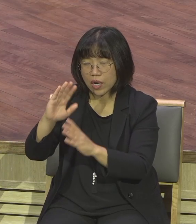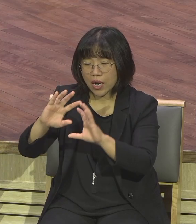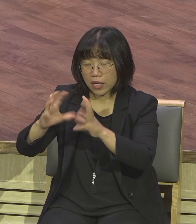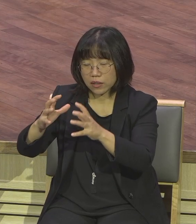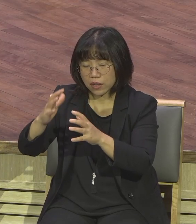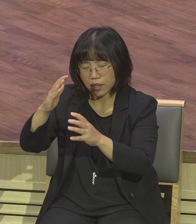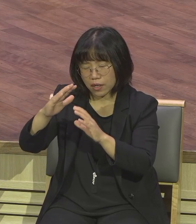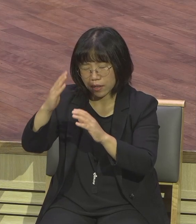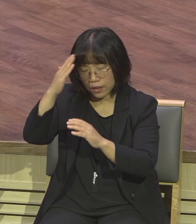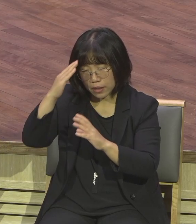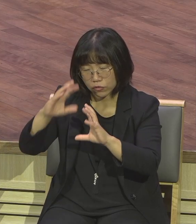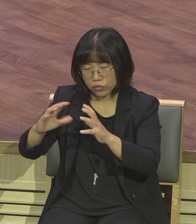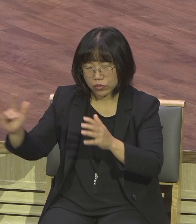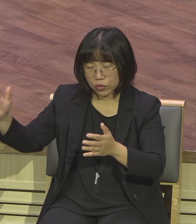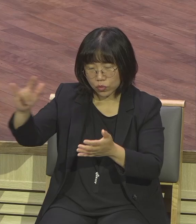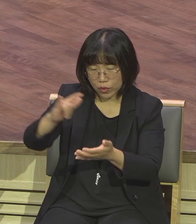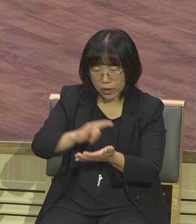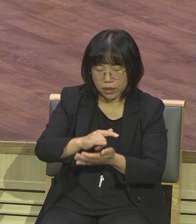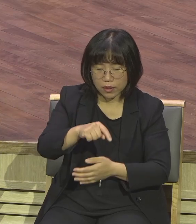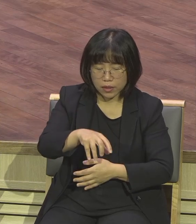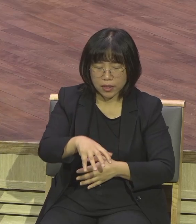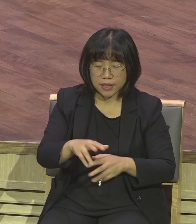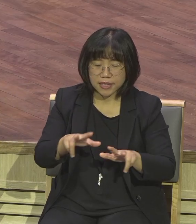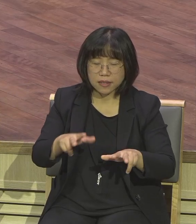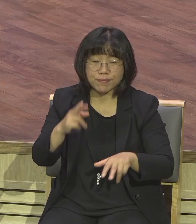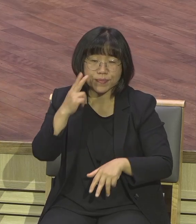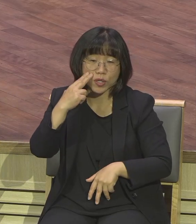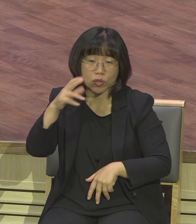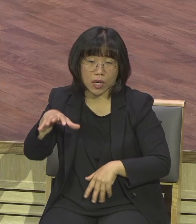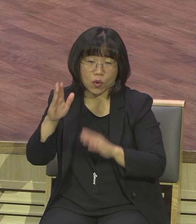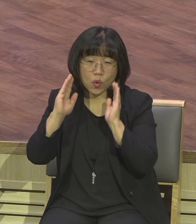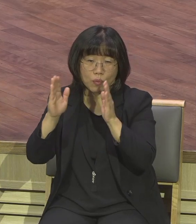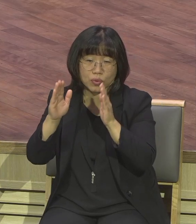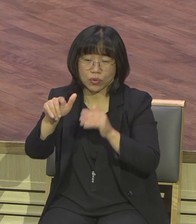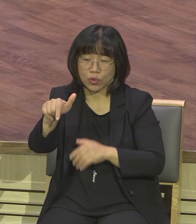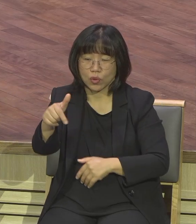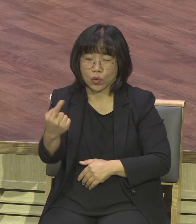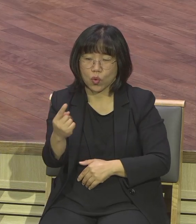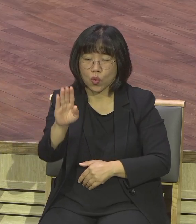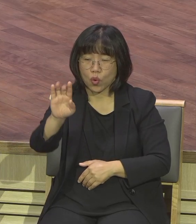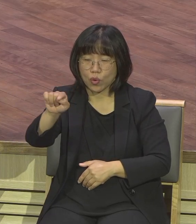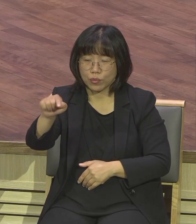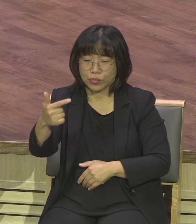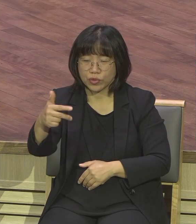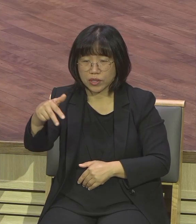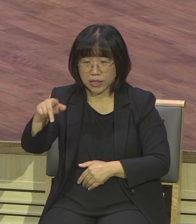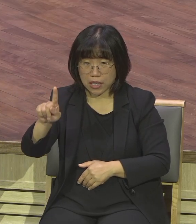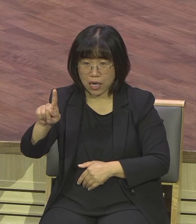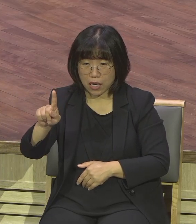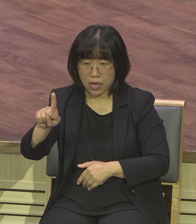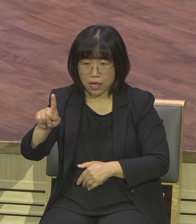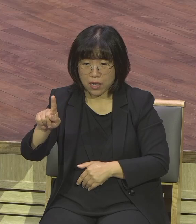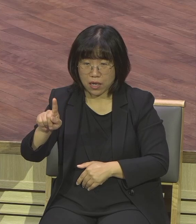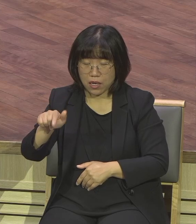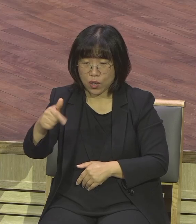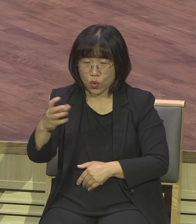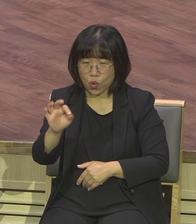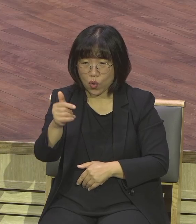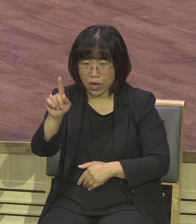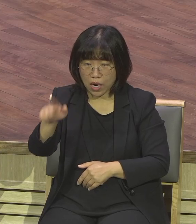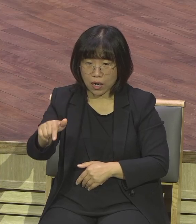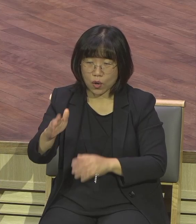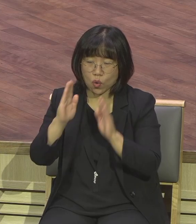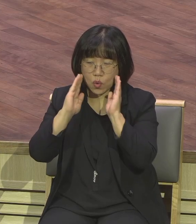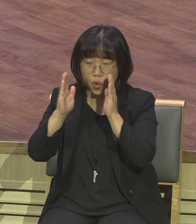고분자 공학을 공부하고 있어요. 고분자 공학이 재료공학 쪽인데 고분자 공학의 박사과정 보통 5,